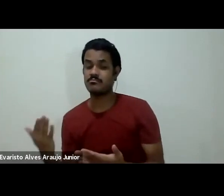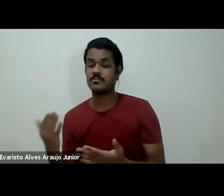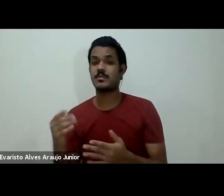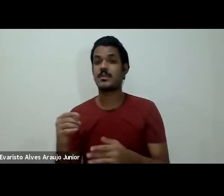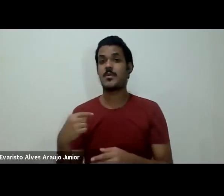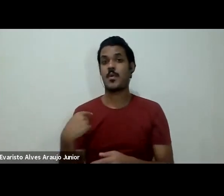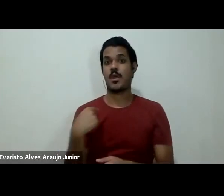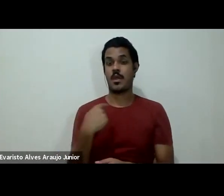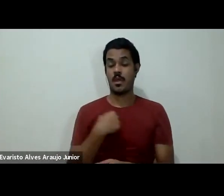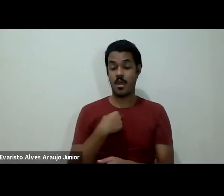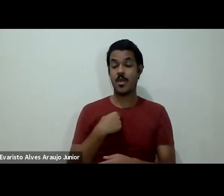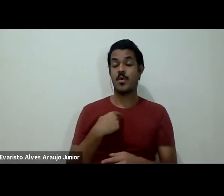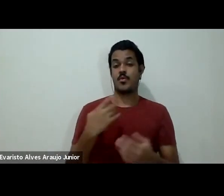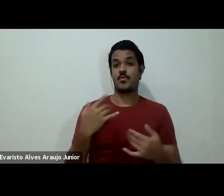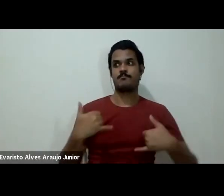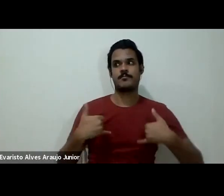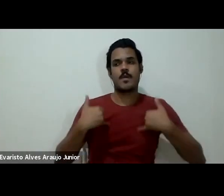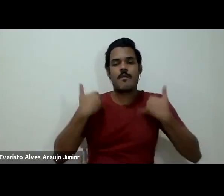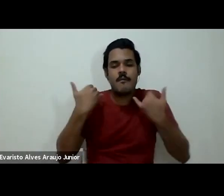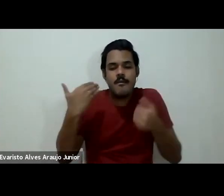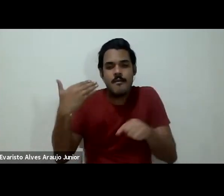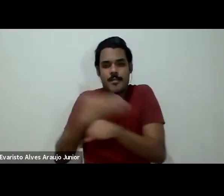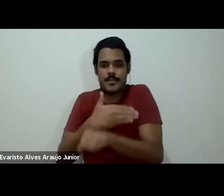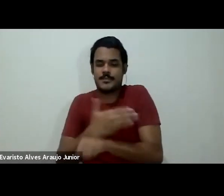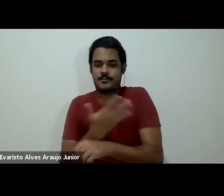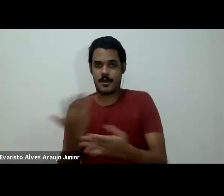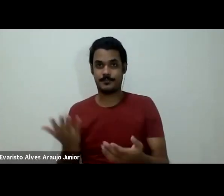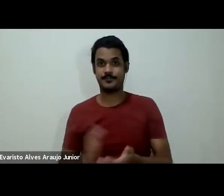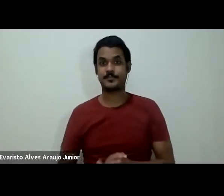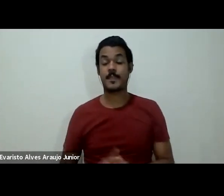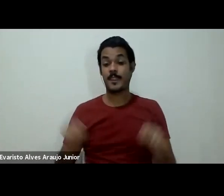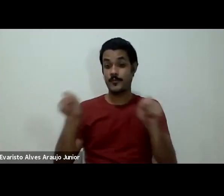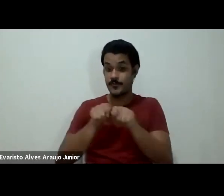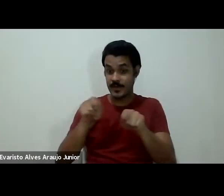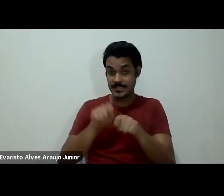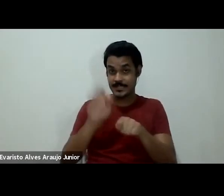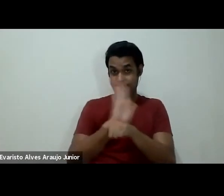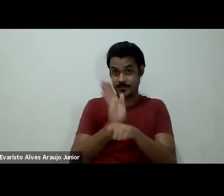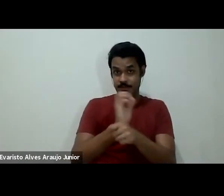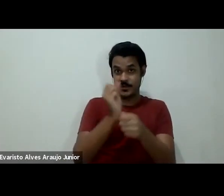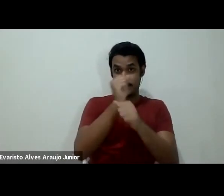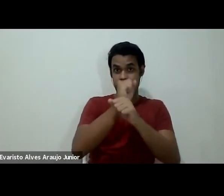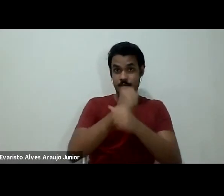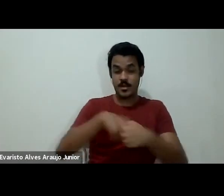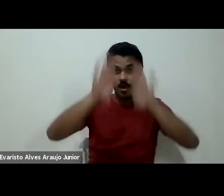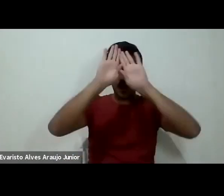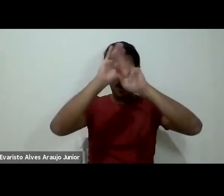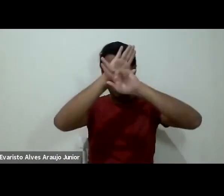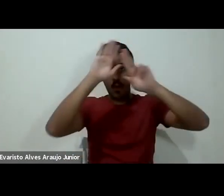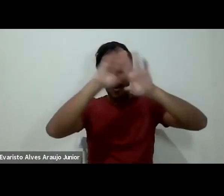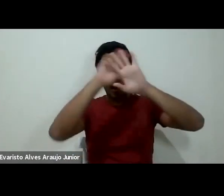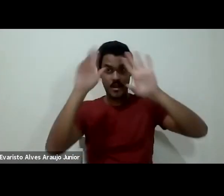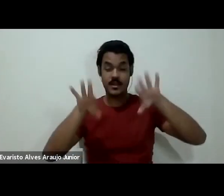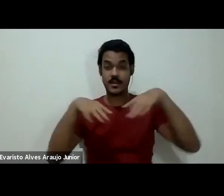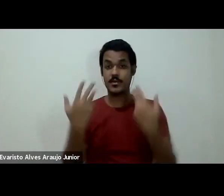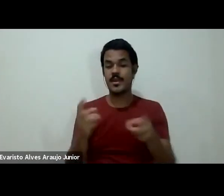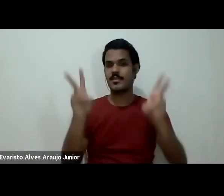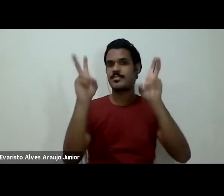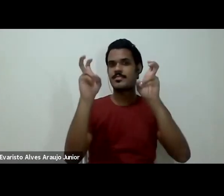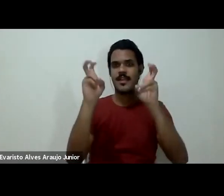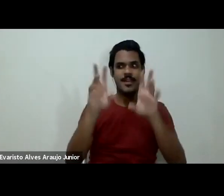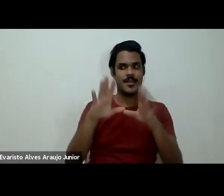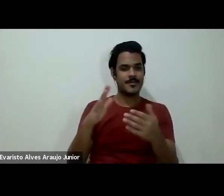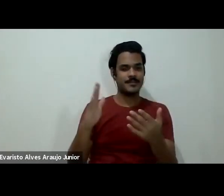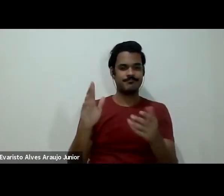é motivo de muita honra. Fazer o Oriki foi uma experiência maravilhosa. Primeiro, pelo tema que ele traz. Segundo, pela